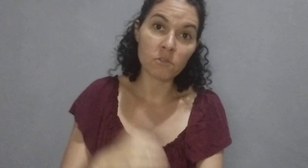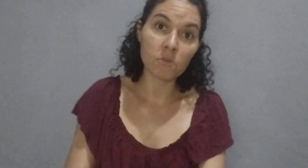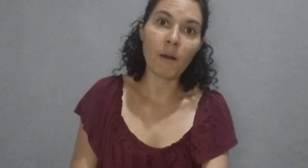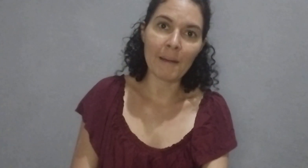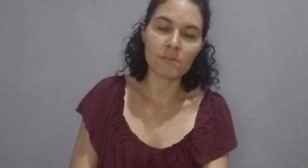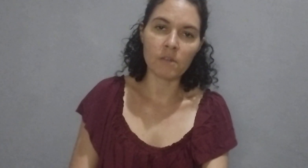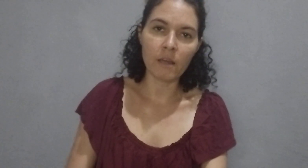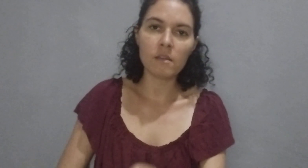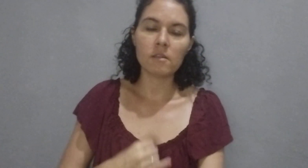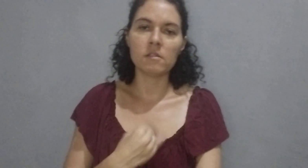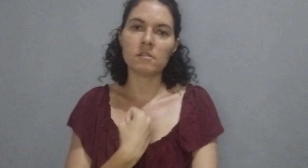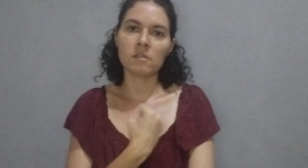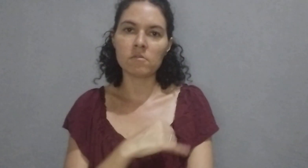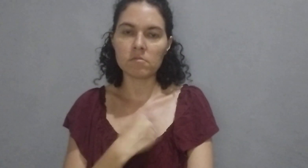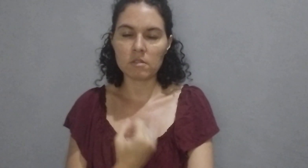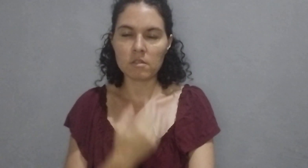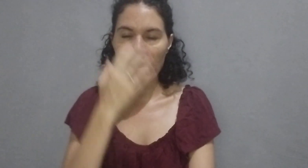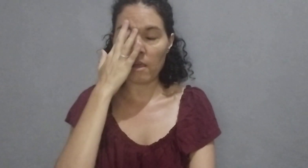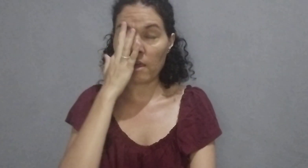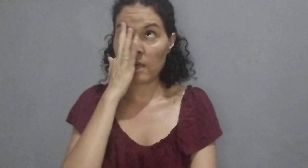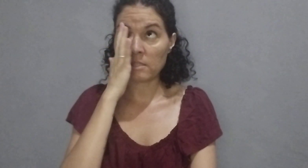apóstolo amado, né? Então, essa